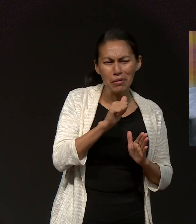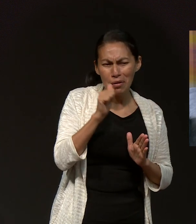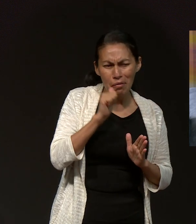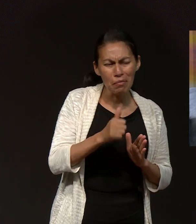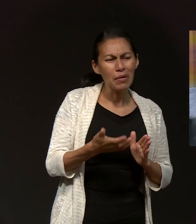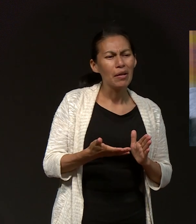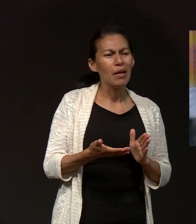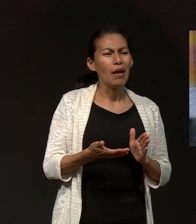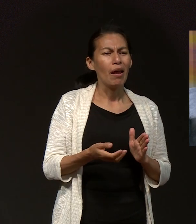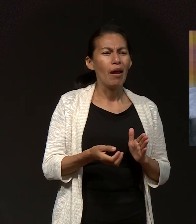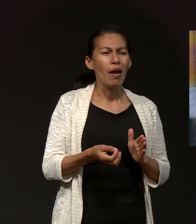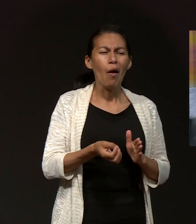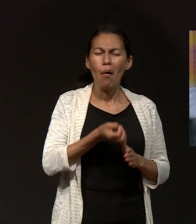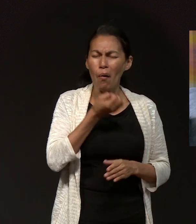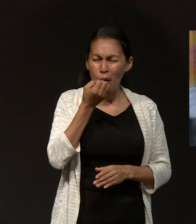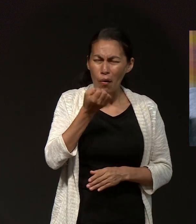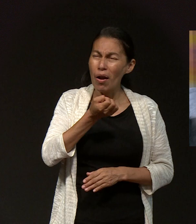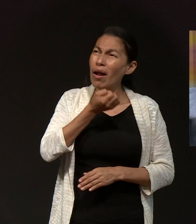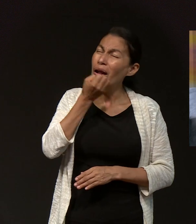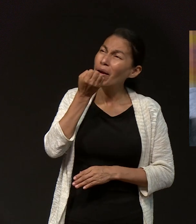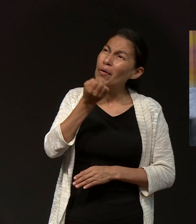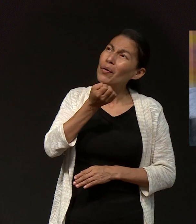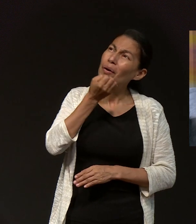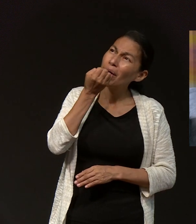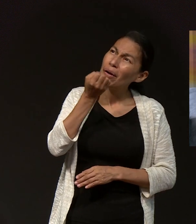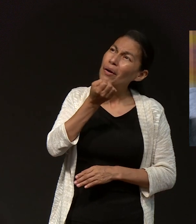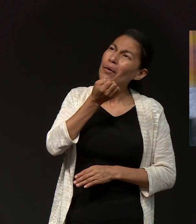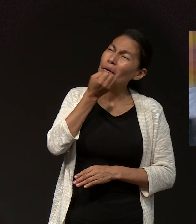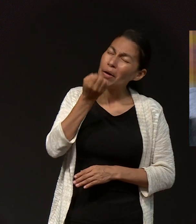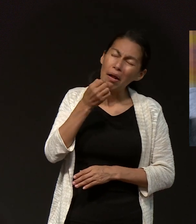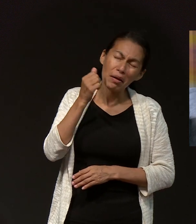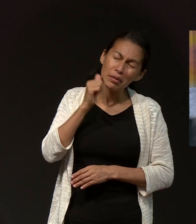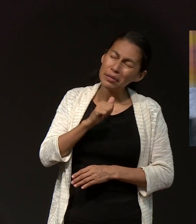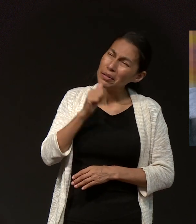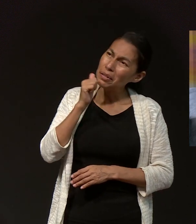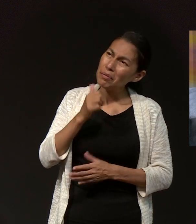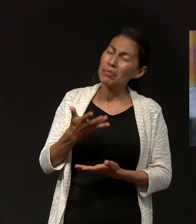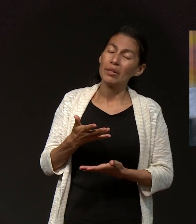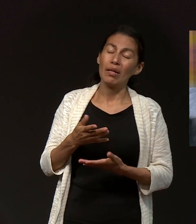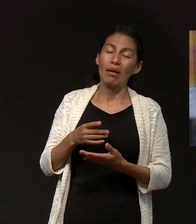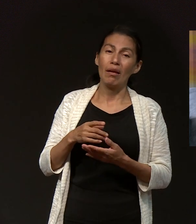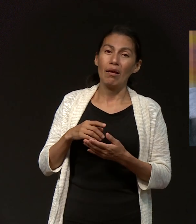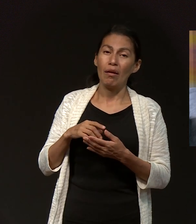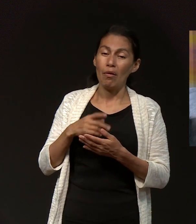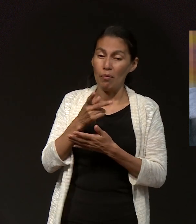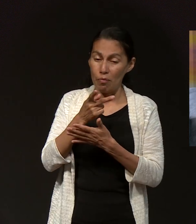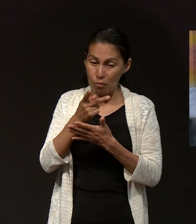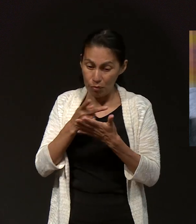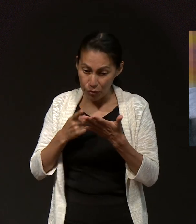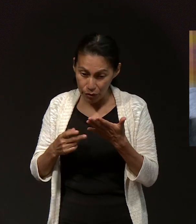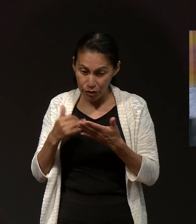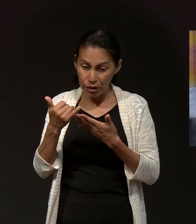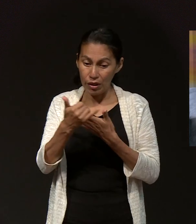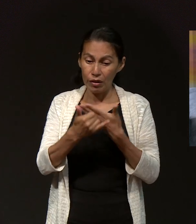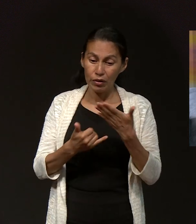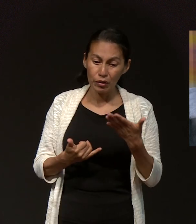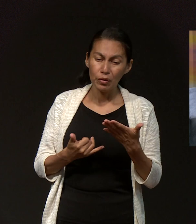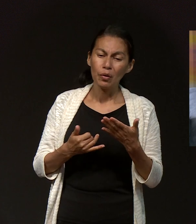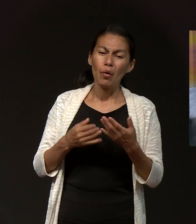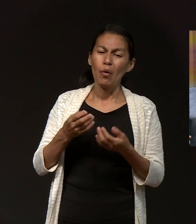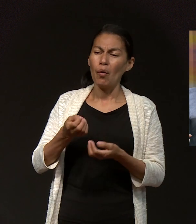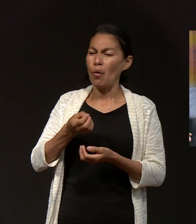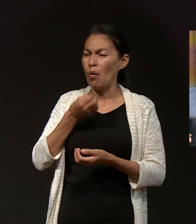a buscar a Dios en todos los momentos. Cuando iniciamos un proyecto, cuando lo